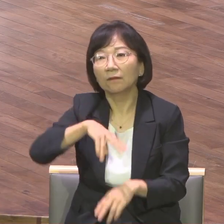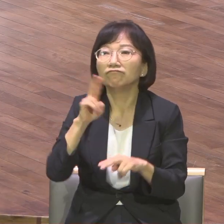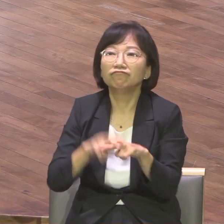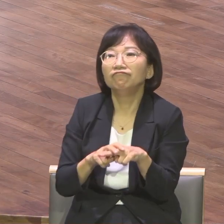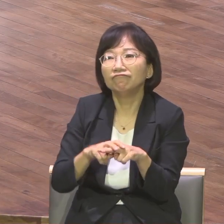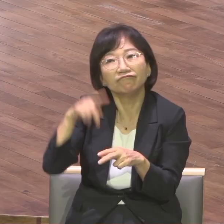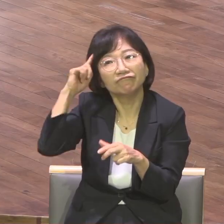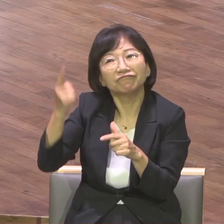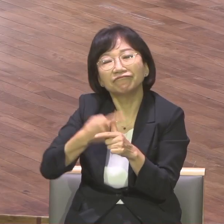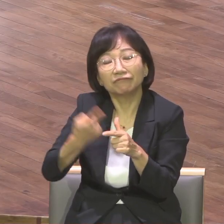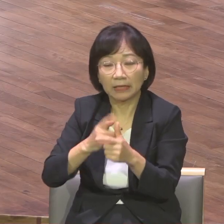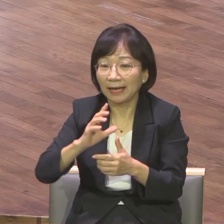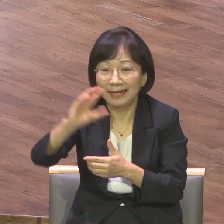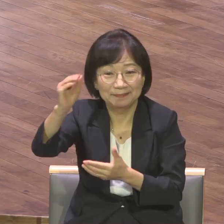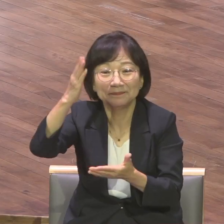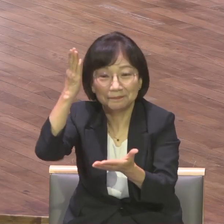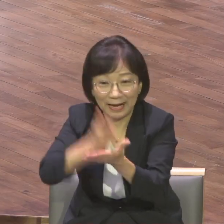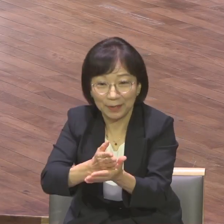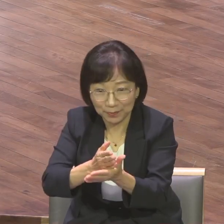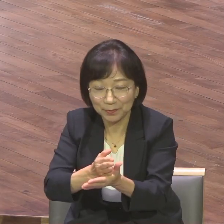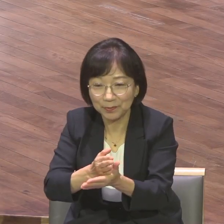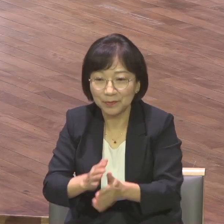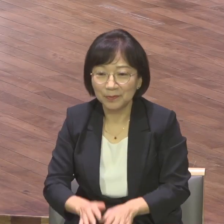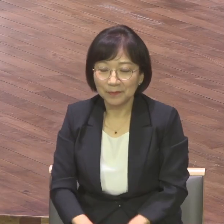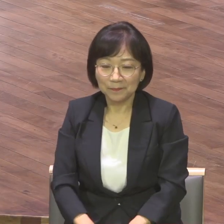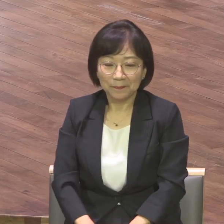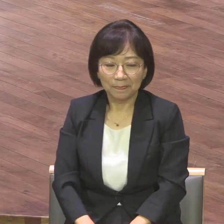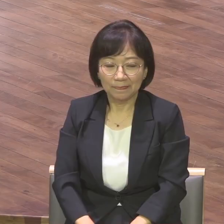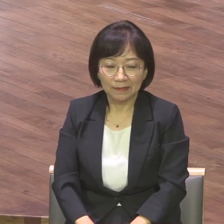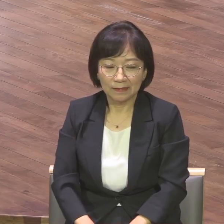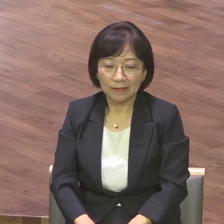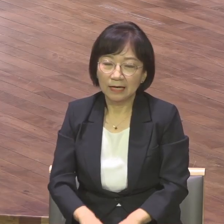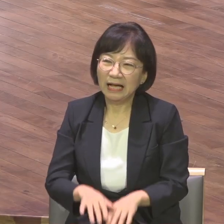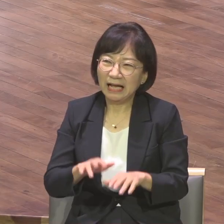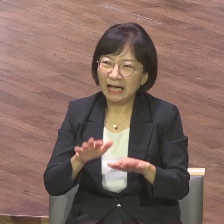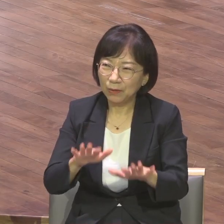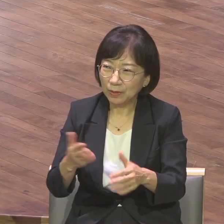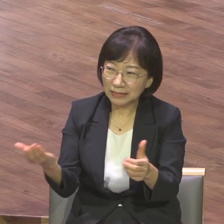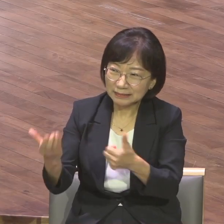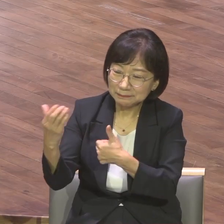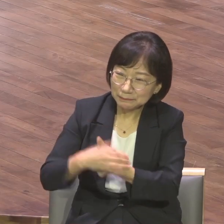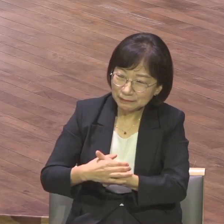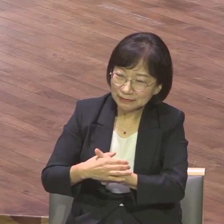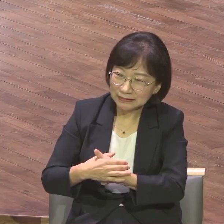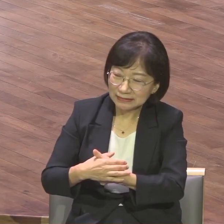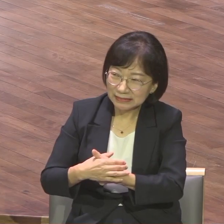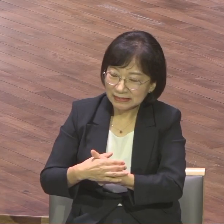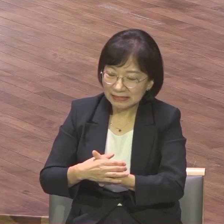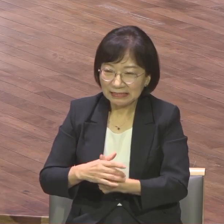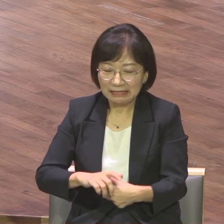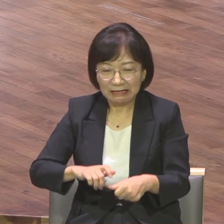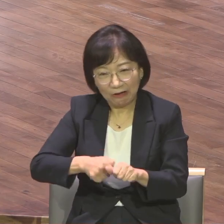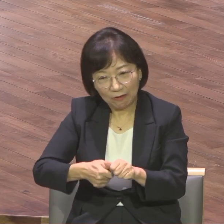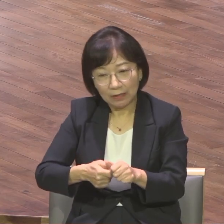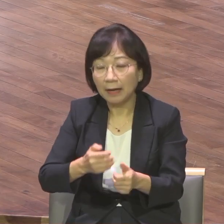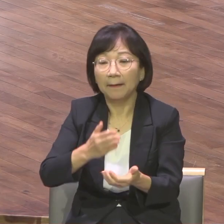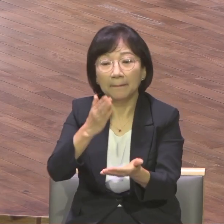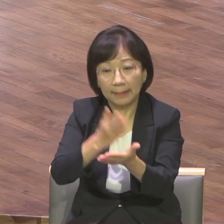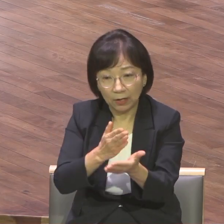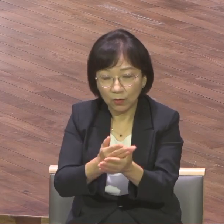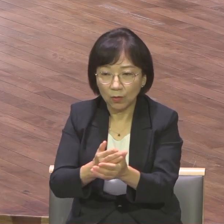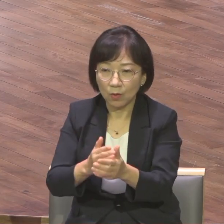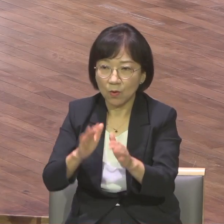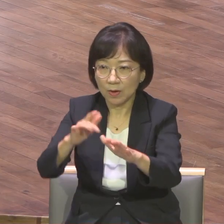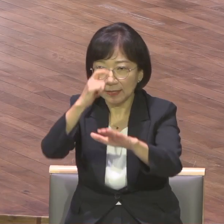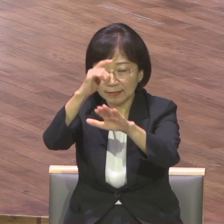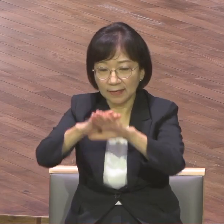아니라, 나 예배 참석했다가 중요한 것이 아니라, 내가 무슨 직분 때문에 내가 바빠서가 아니고, 예배 시간에 말씀 언약